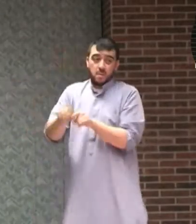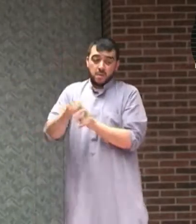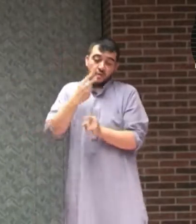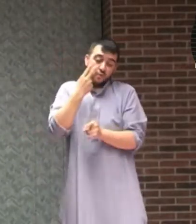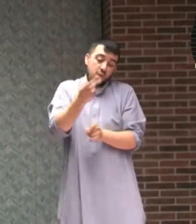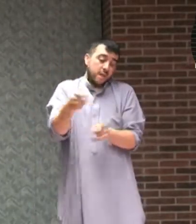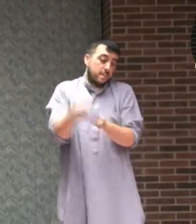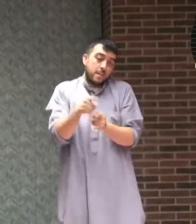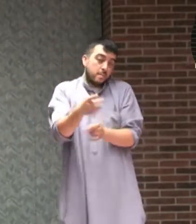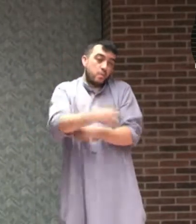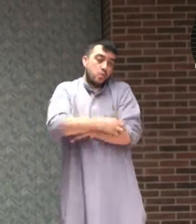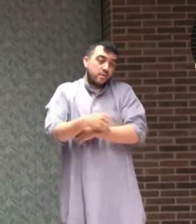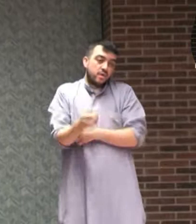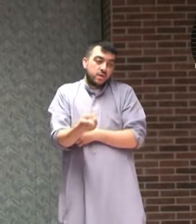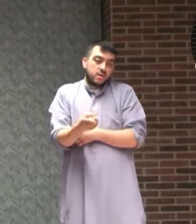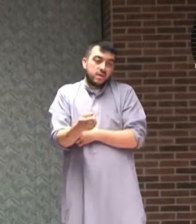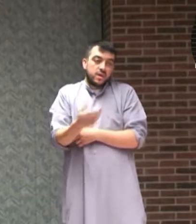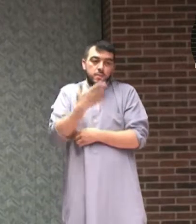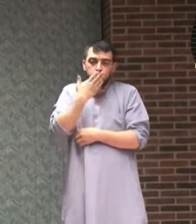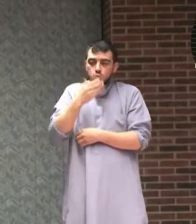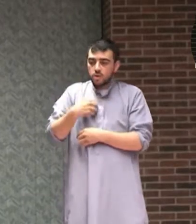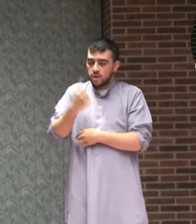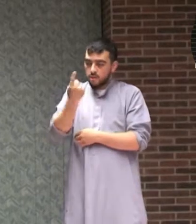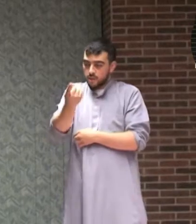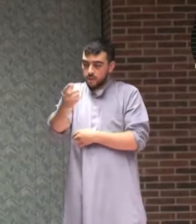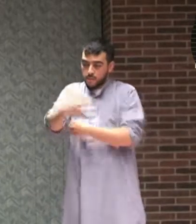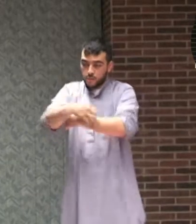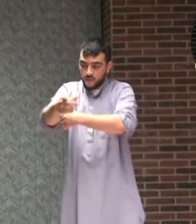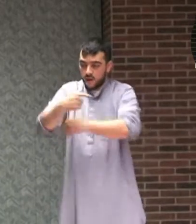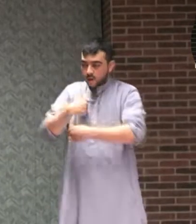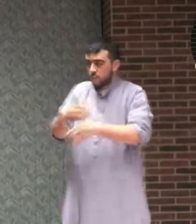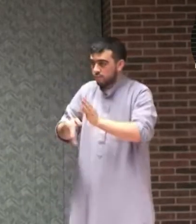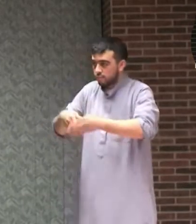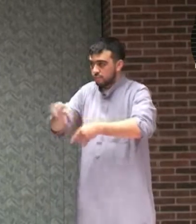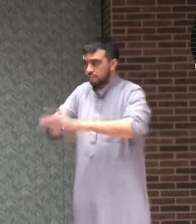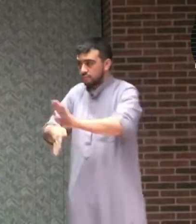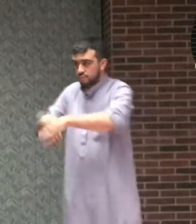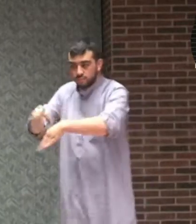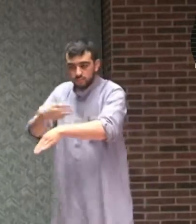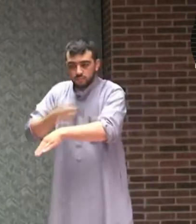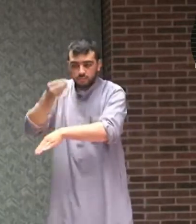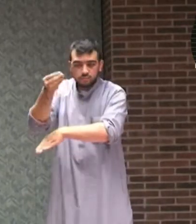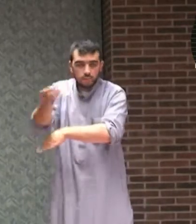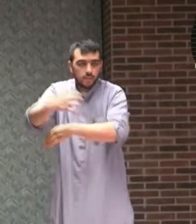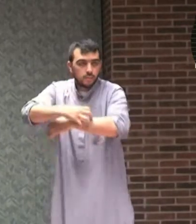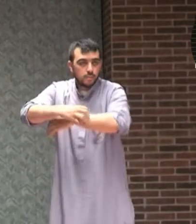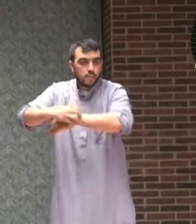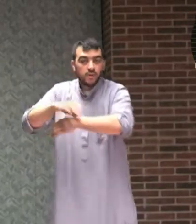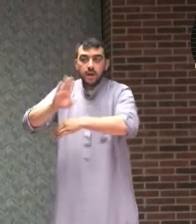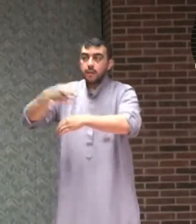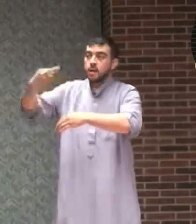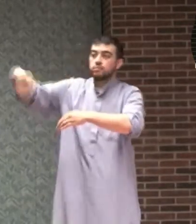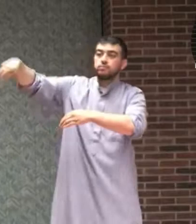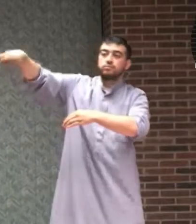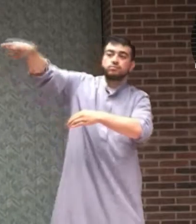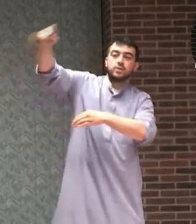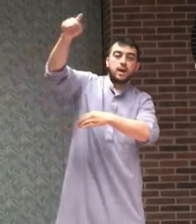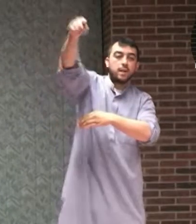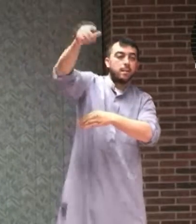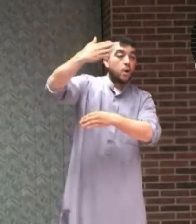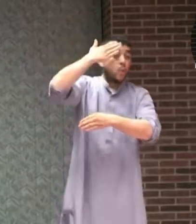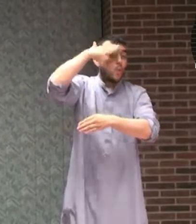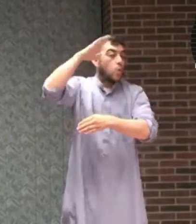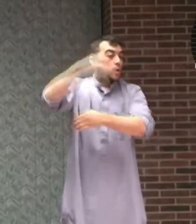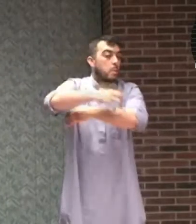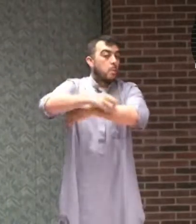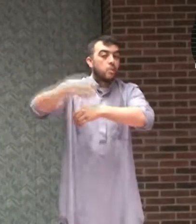dirais-je, directe et matérielle, c'est-à-dire l'argent, ou que ce soit un salam, ou que ce soit